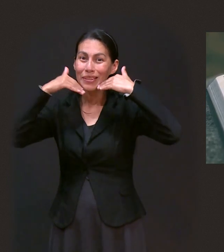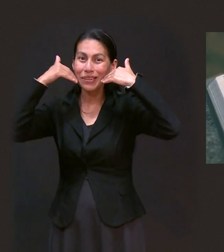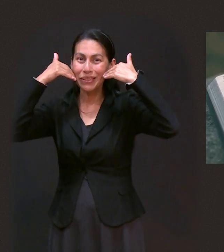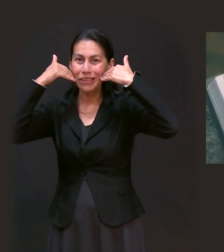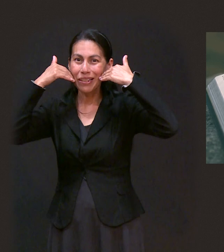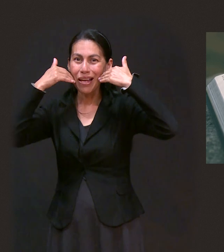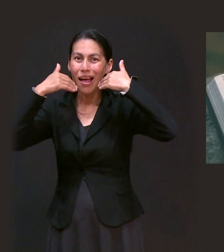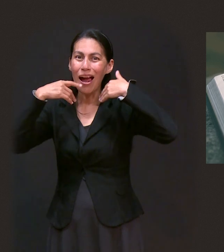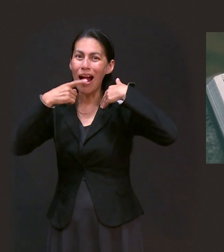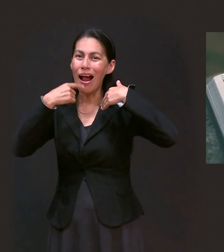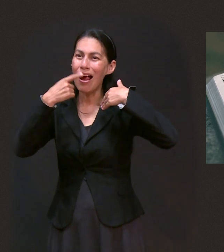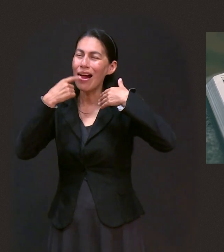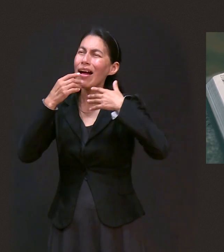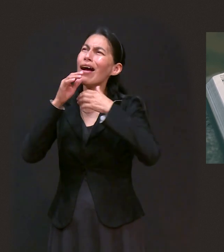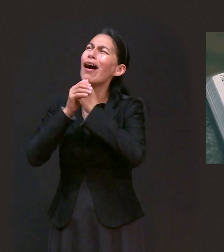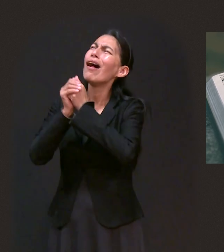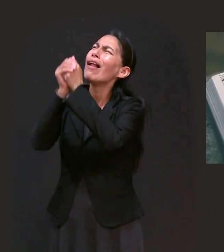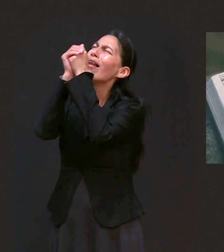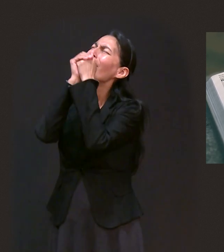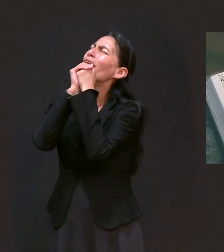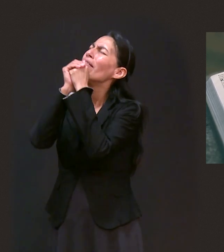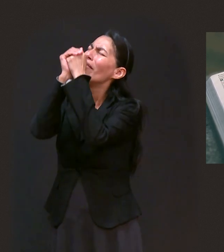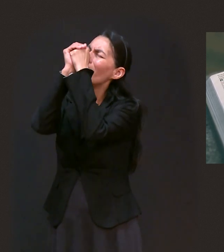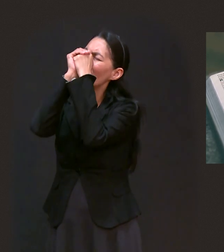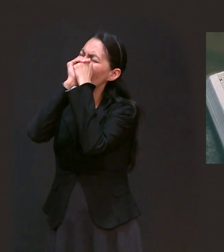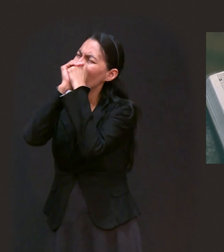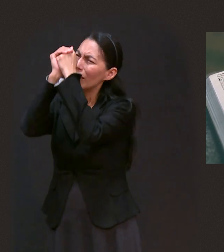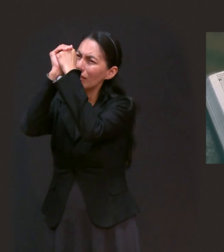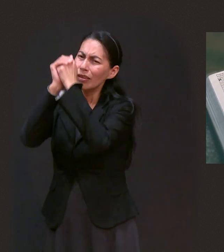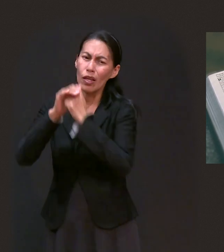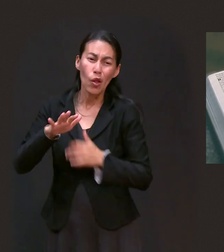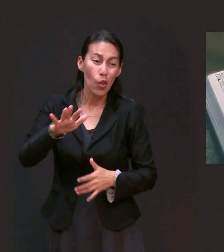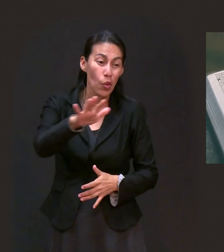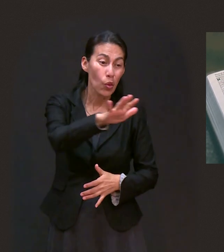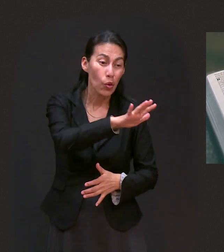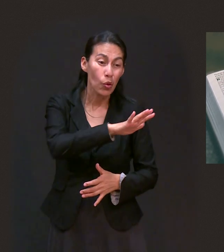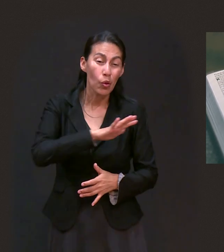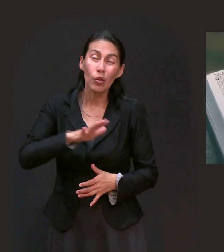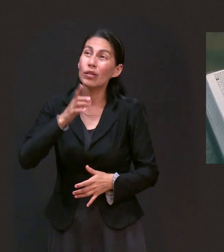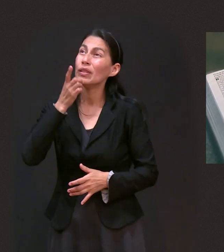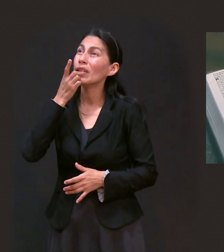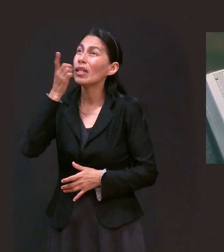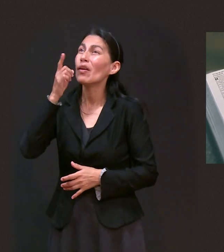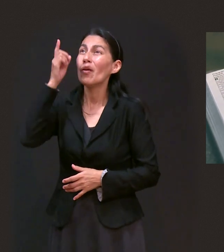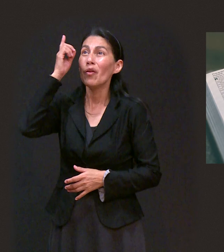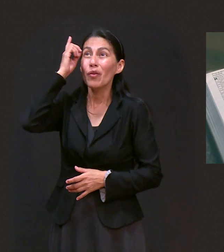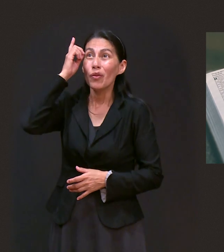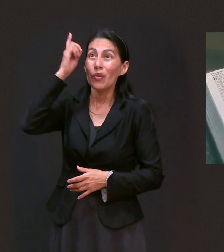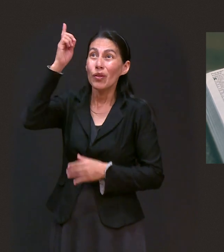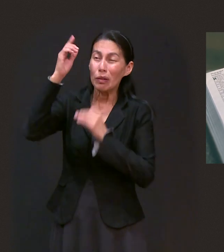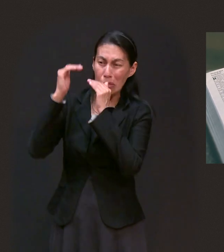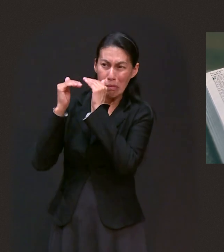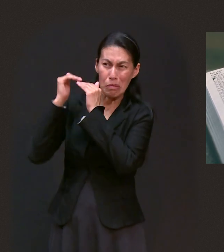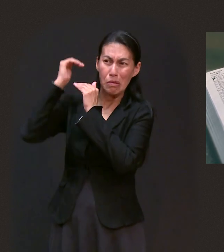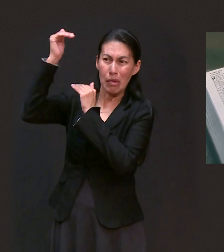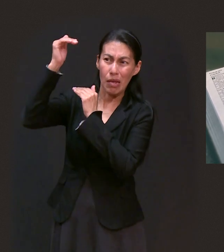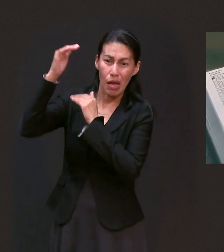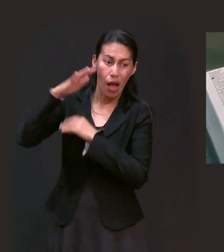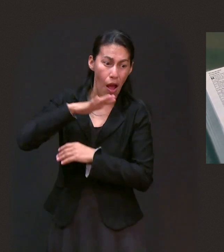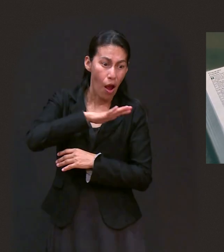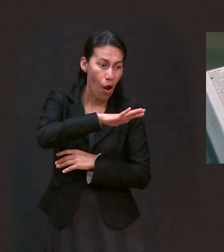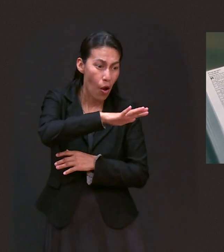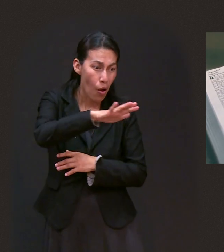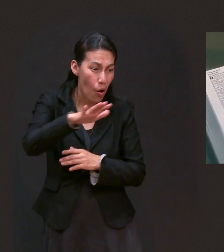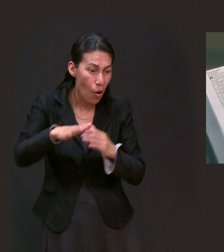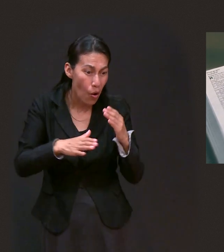nuestra lengua de alabanza entonces dijeron entre las naciones grandes cosas ha hecho el